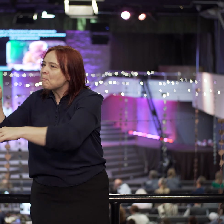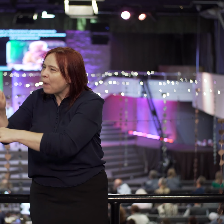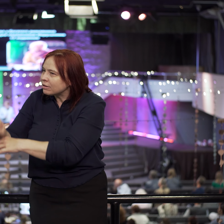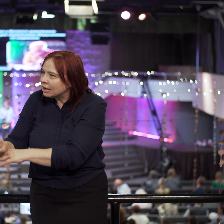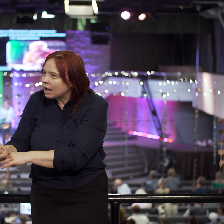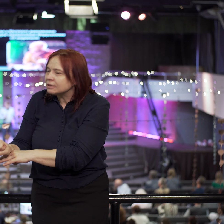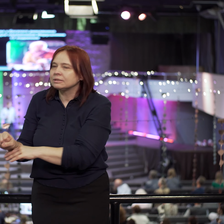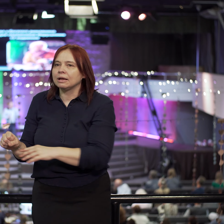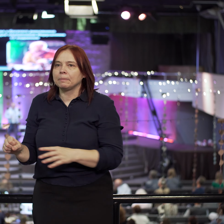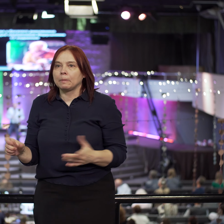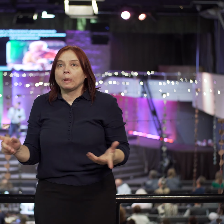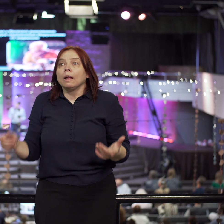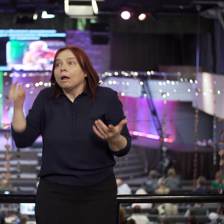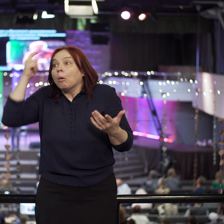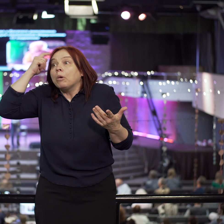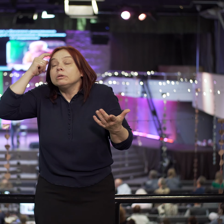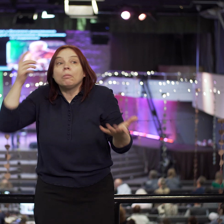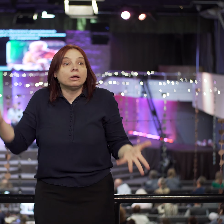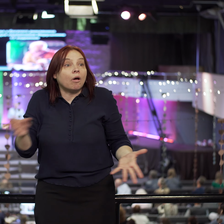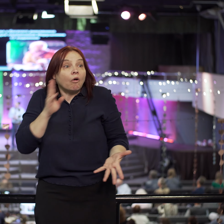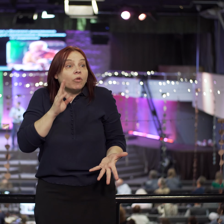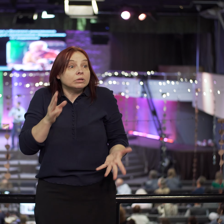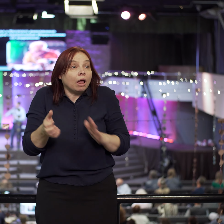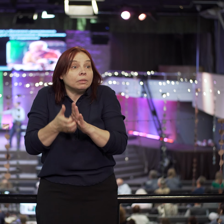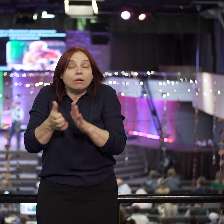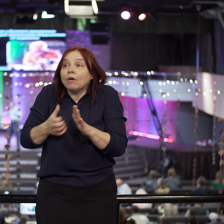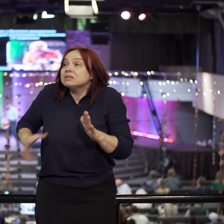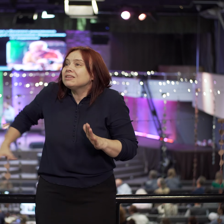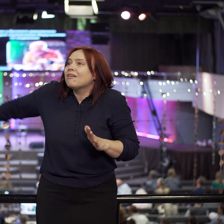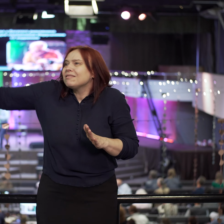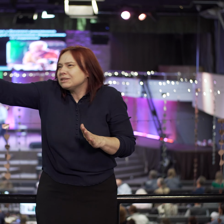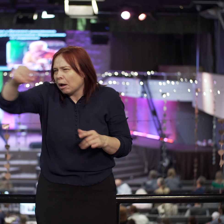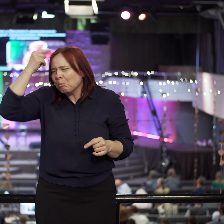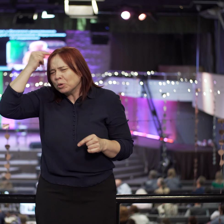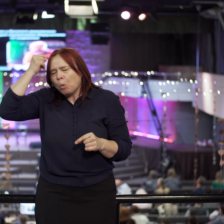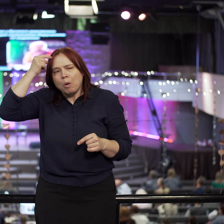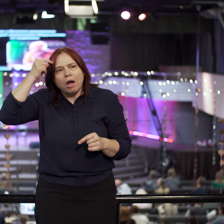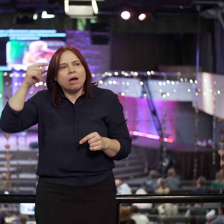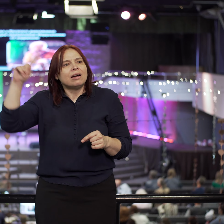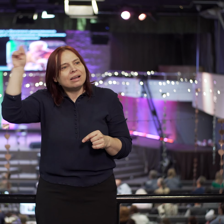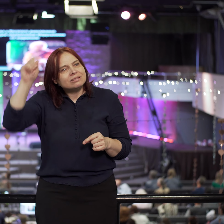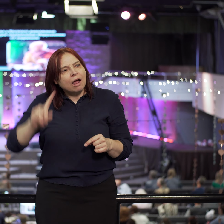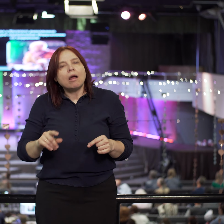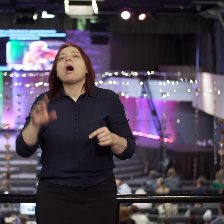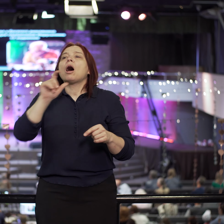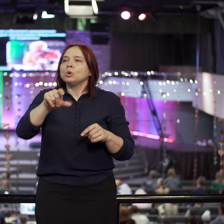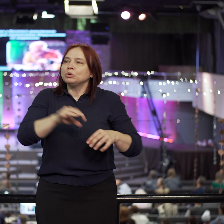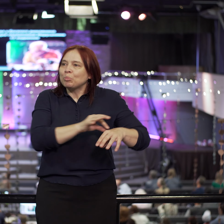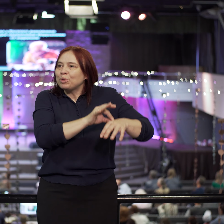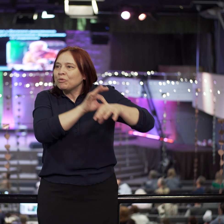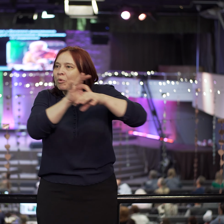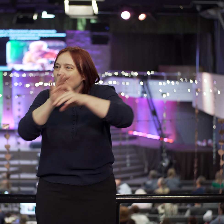они понимают, что воды мало, а вы представляете, что люди ведут еще жертвенных животных.